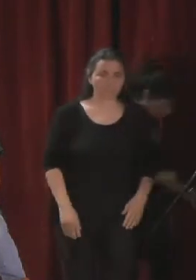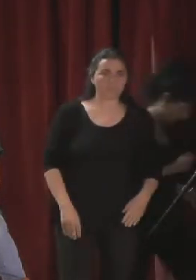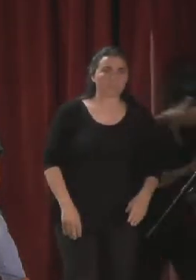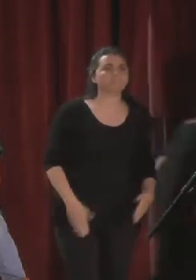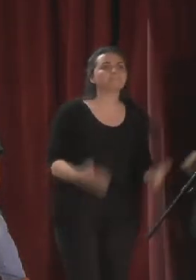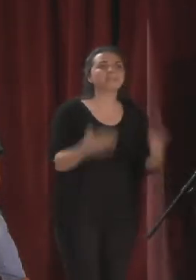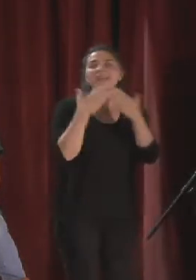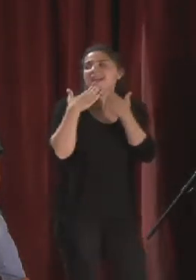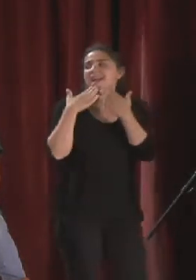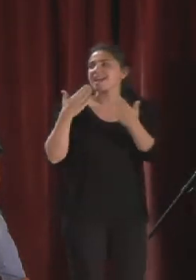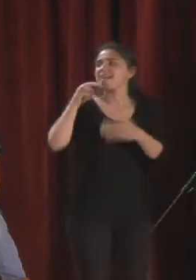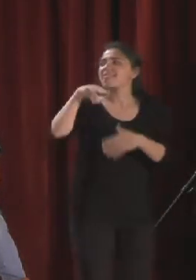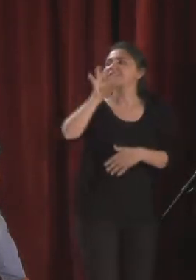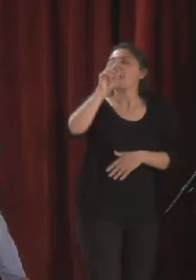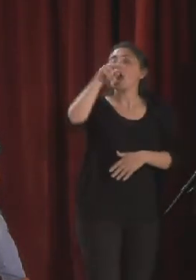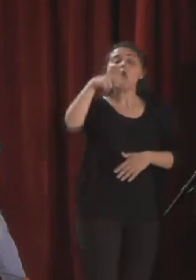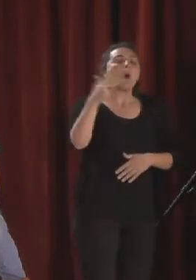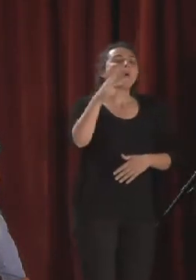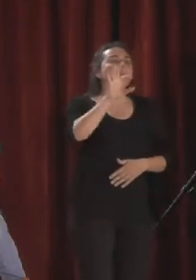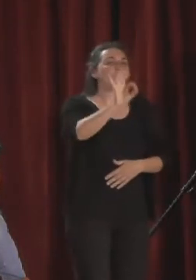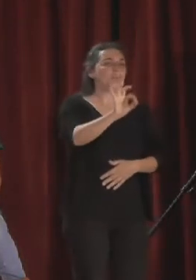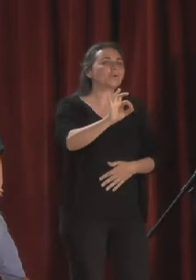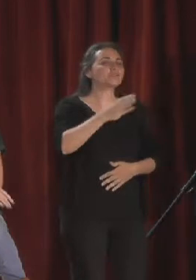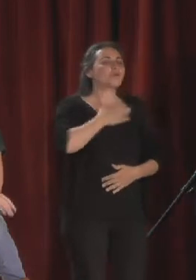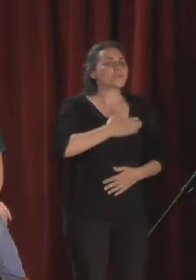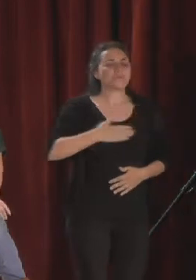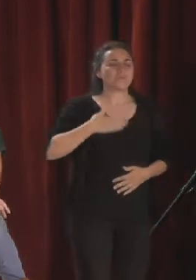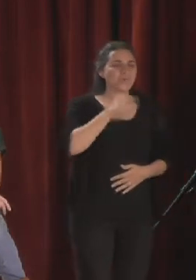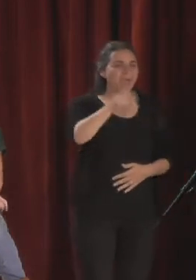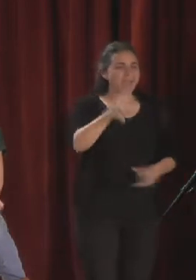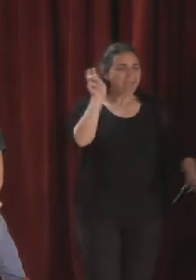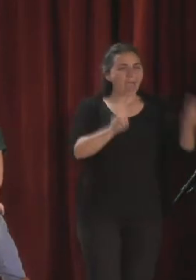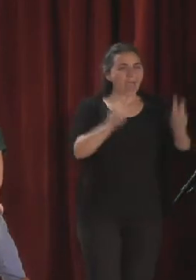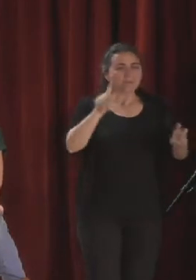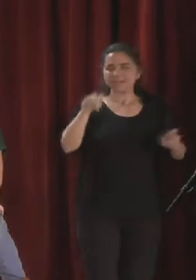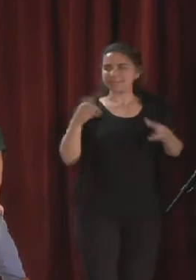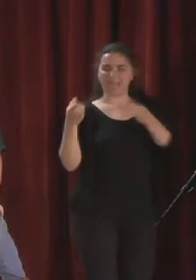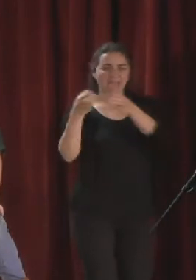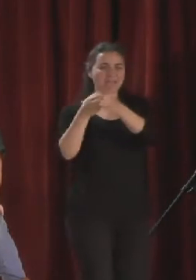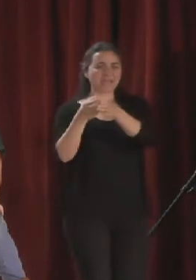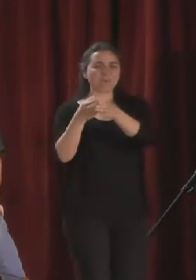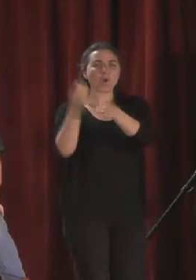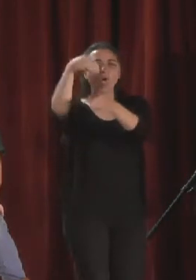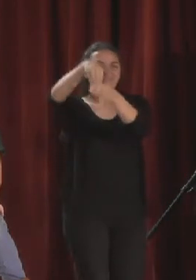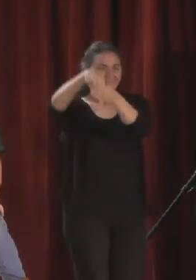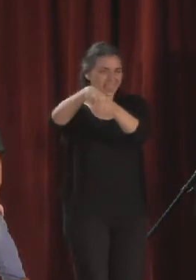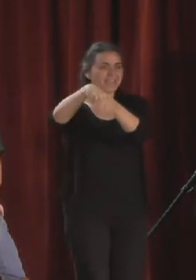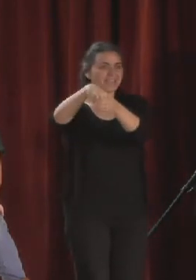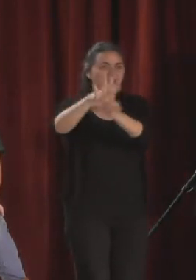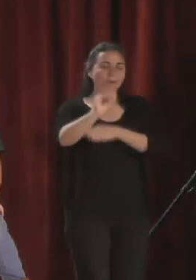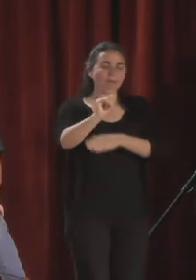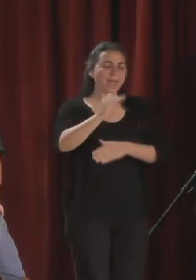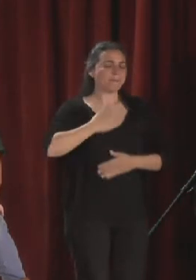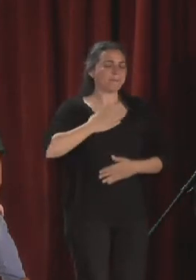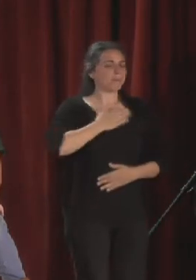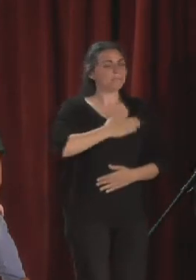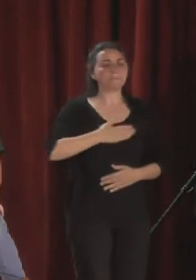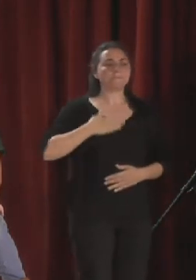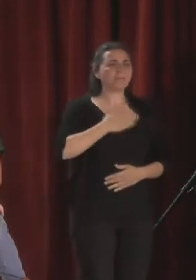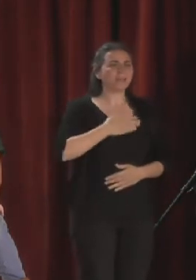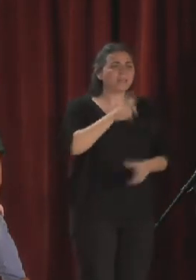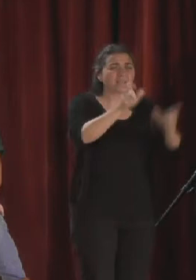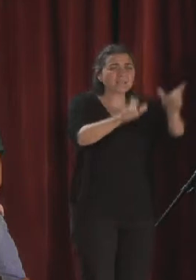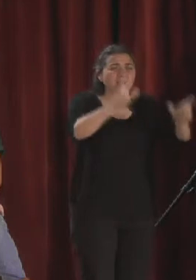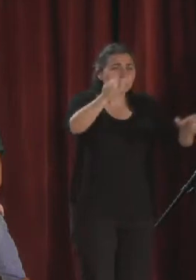Gracias, Moncho. Un placer estar aquí e formar parte deste equipo. É un verdadeiro placer. Hai moita